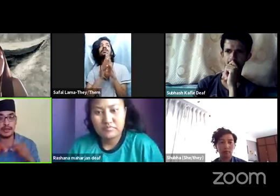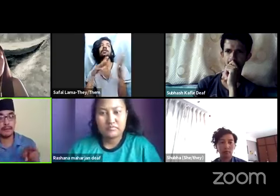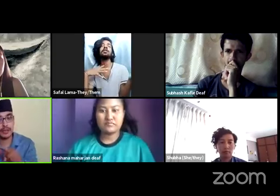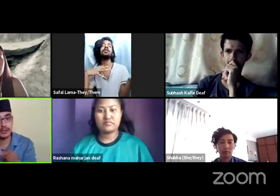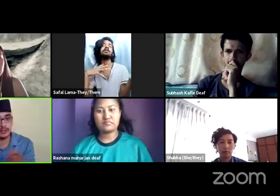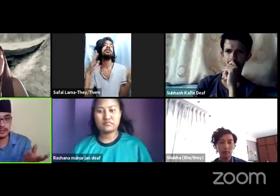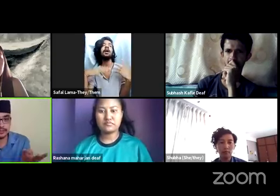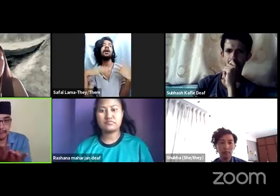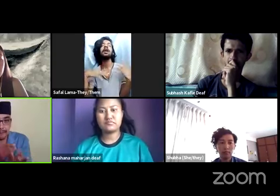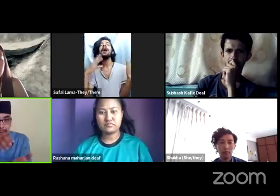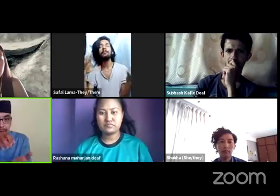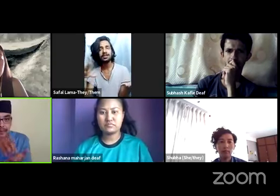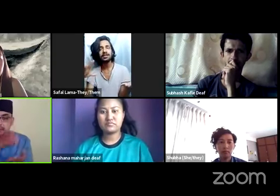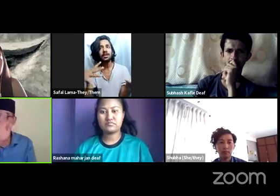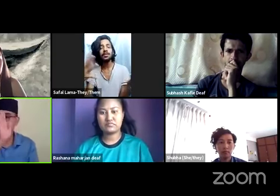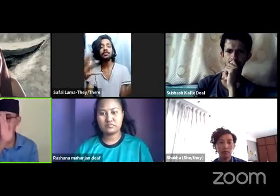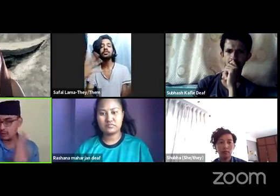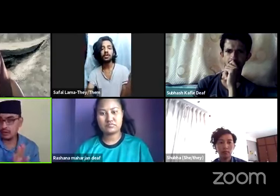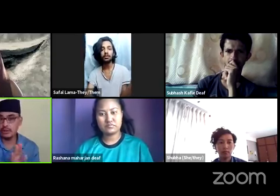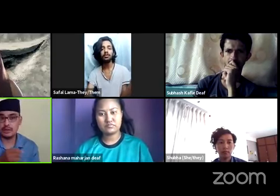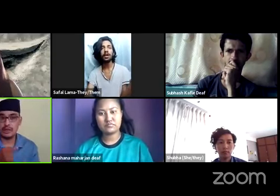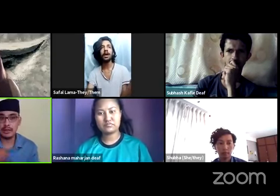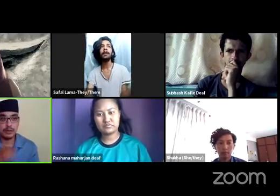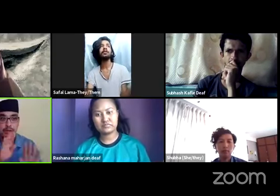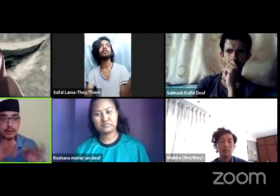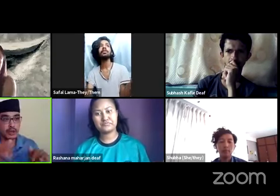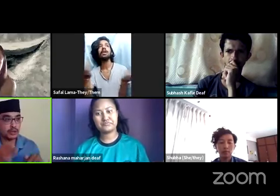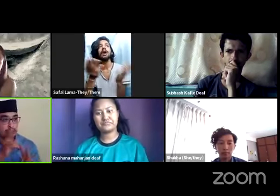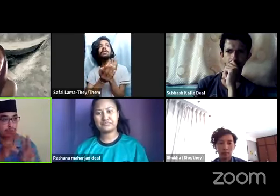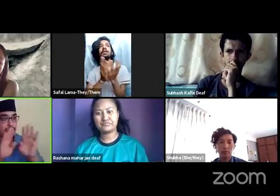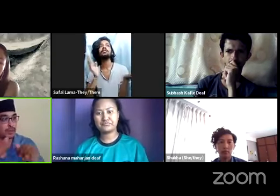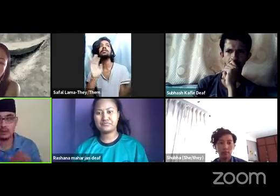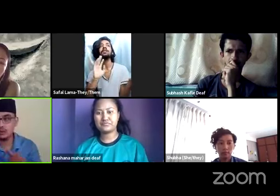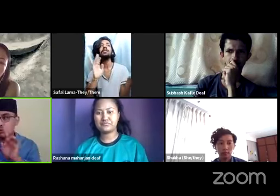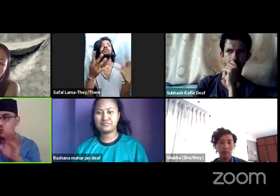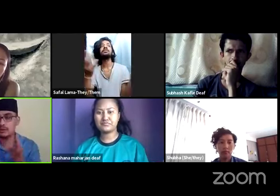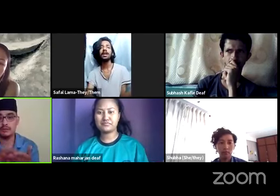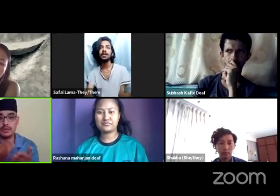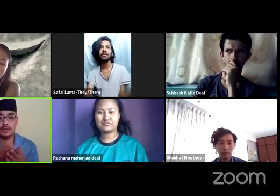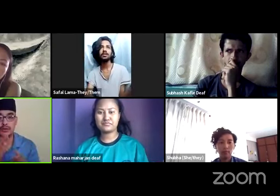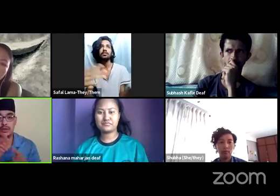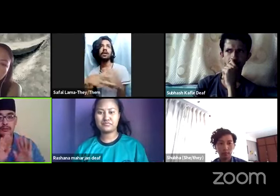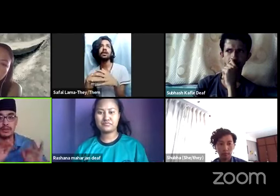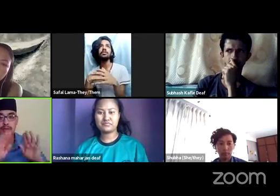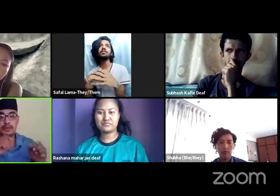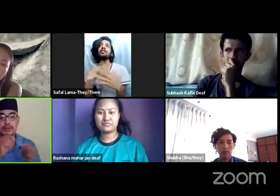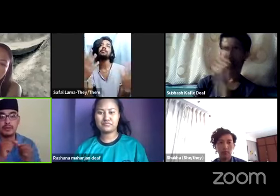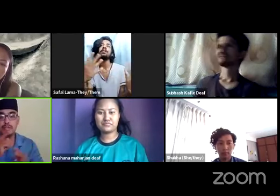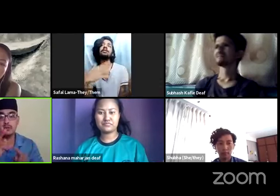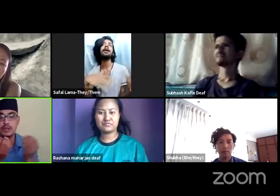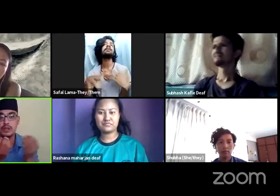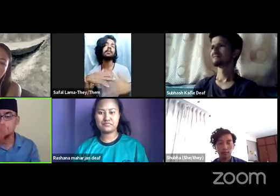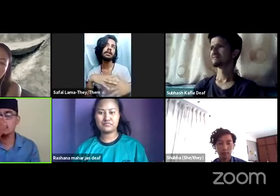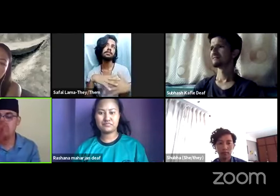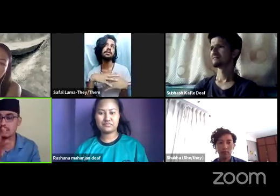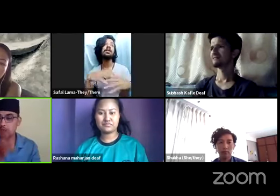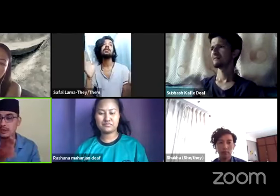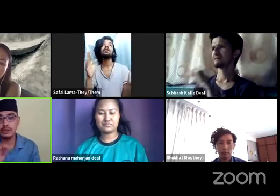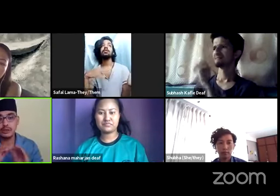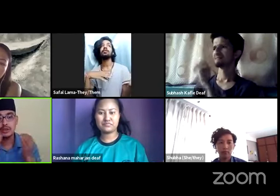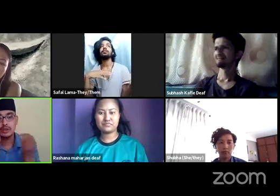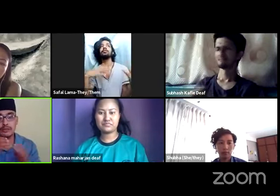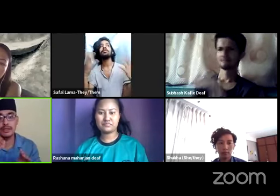आउन सक्छ। तर हामीले चाहिँ जहिले पनि यो छुट्टै हो कुरा, हाम्रो एउटै कुरा होइन भने जहिले पनि छुट्टाएर चाहिँ कुरा गरेको हुन्छ। त्यही भएर चाहिँ हामी समाजमा